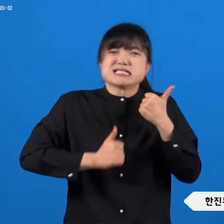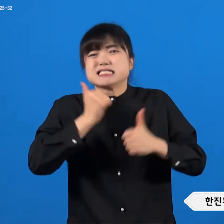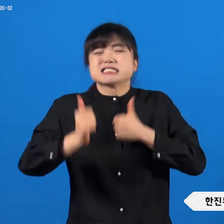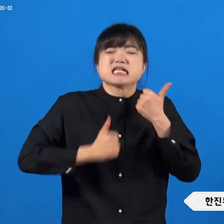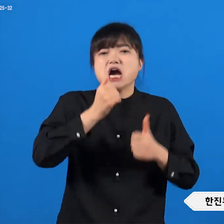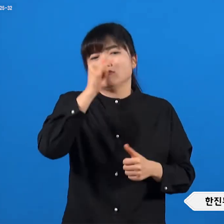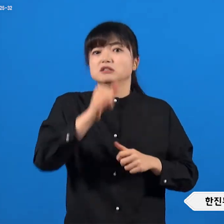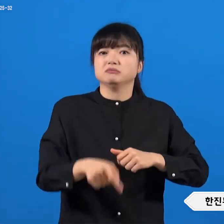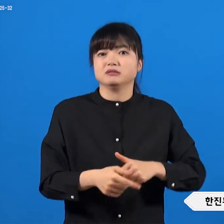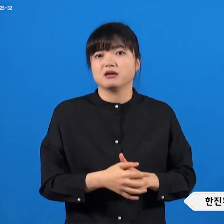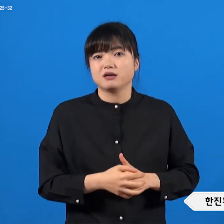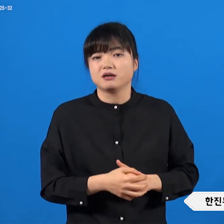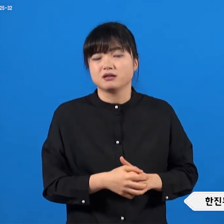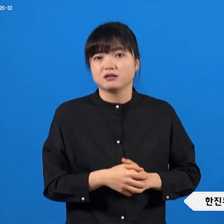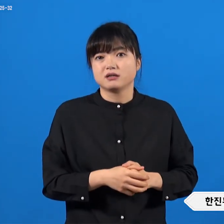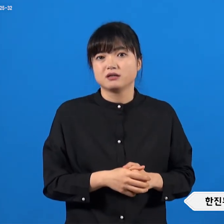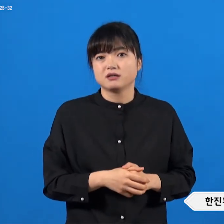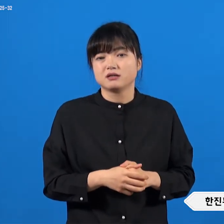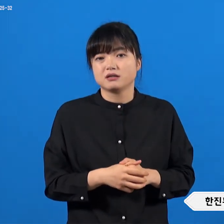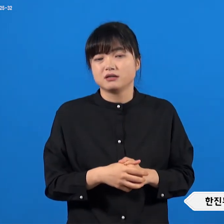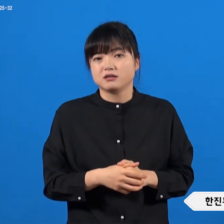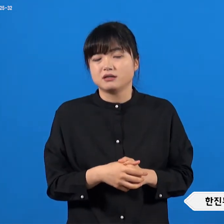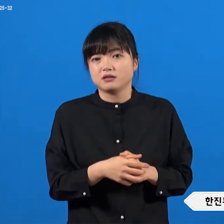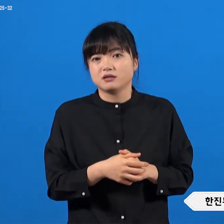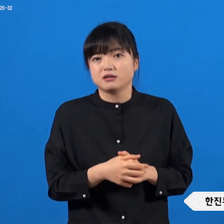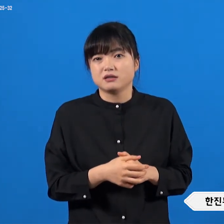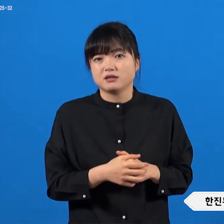없어서 그래서 지금 발끈하고 있는 것입니다.